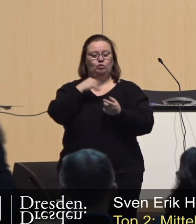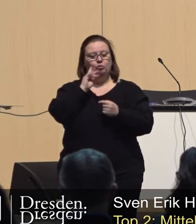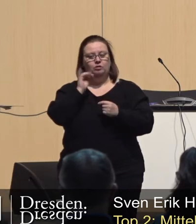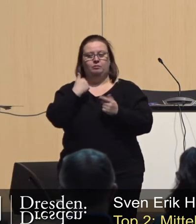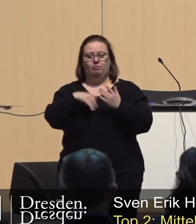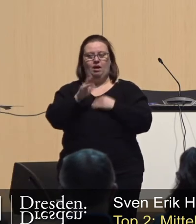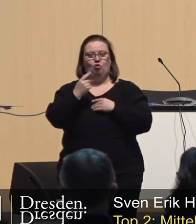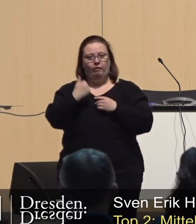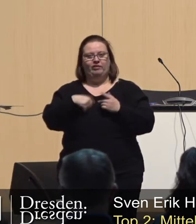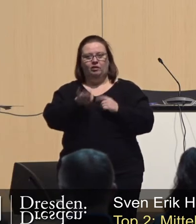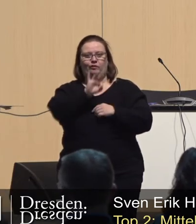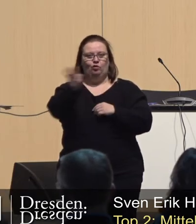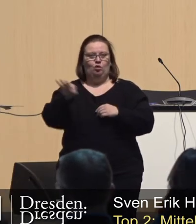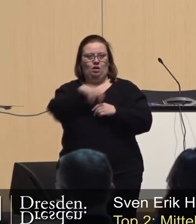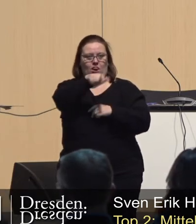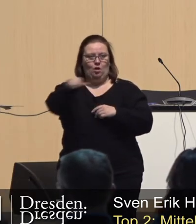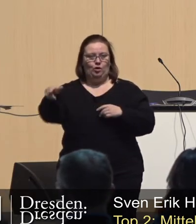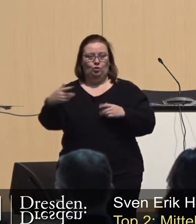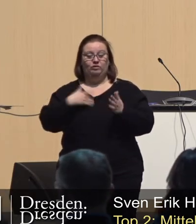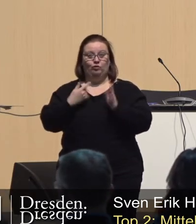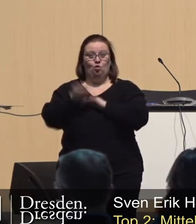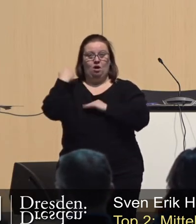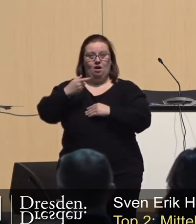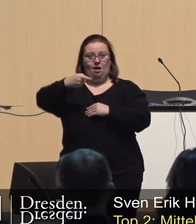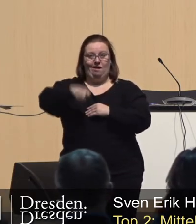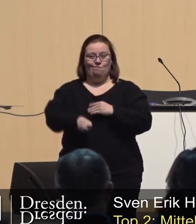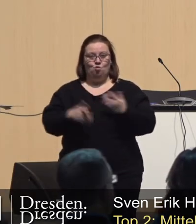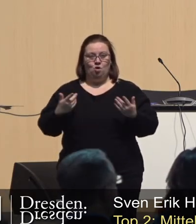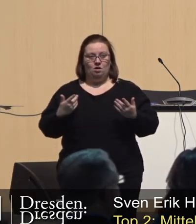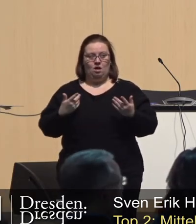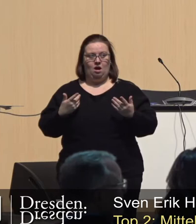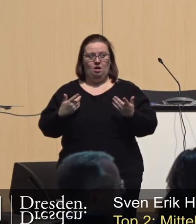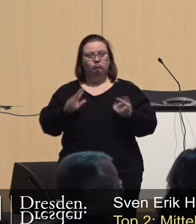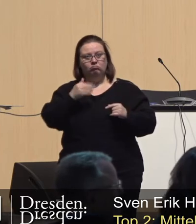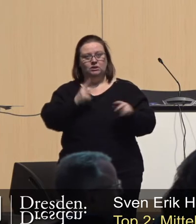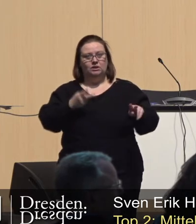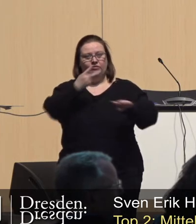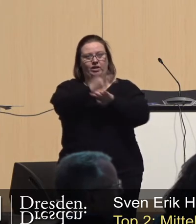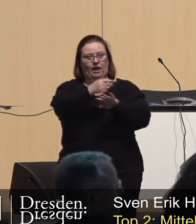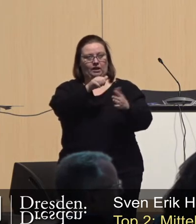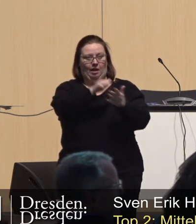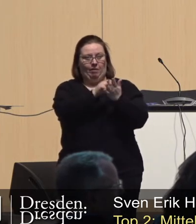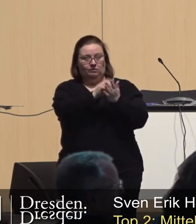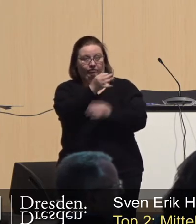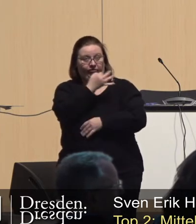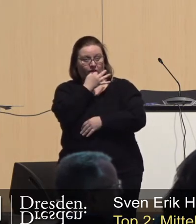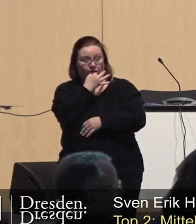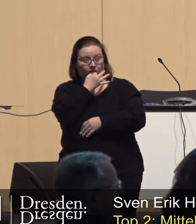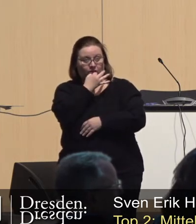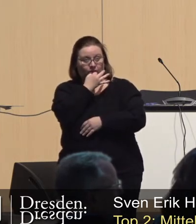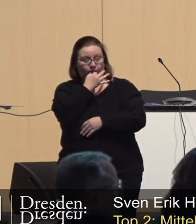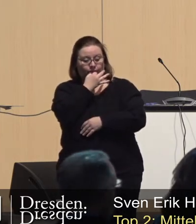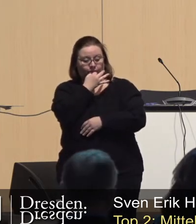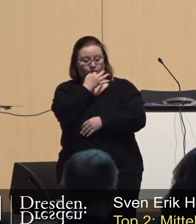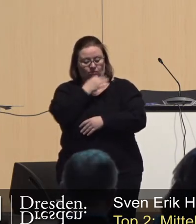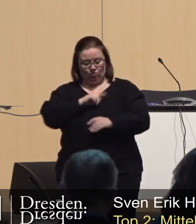überhaupt noch etwas stattfinden zu lassen. Und ich bin vor einem Monat mal von einem Vertreter der Presse gefragt worden, warum